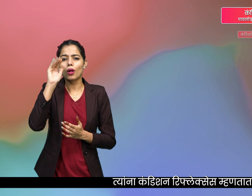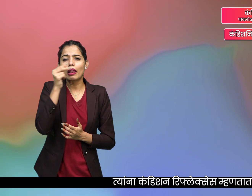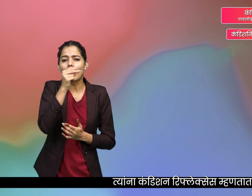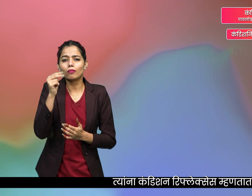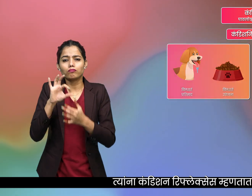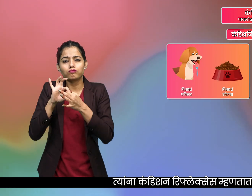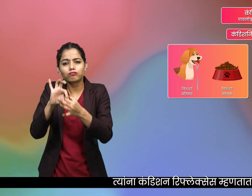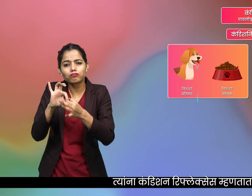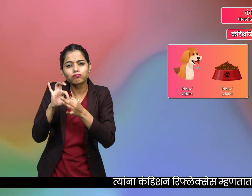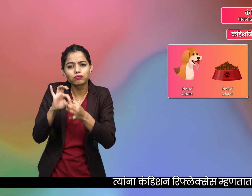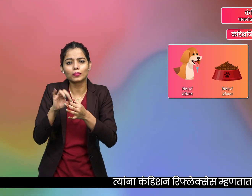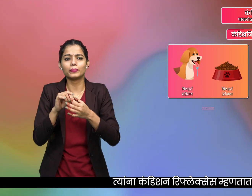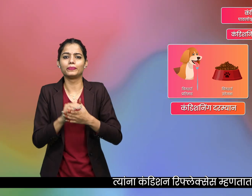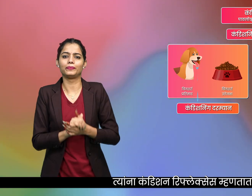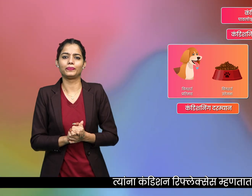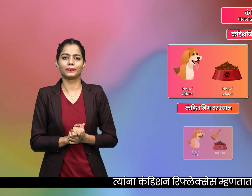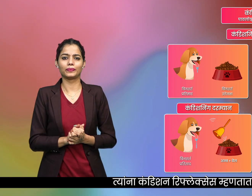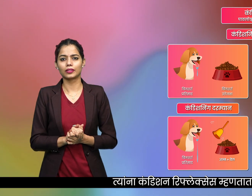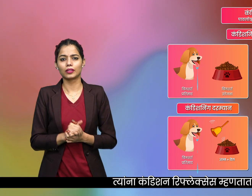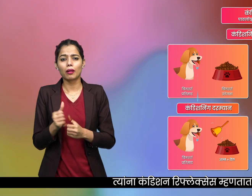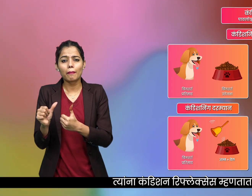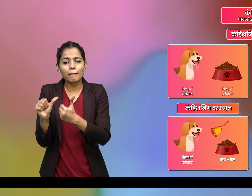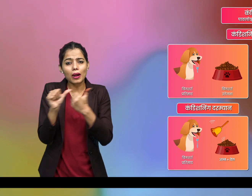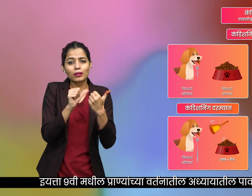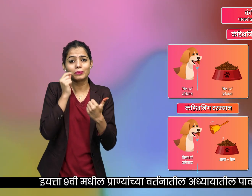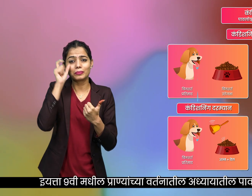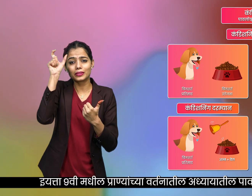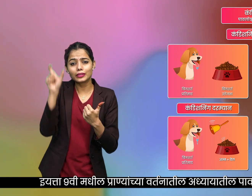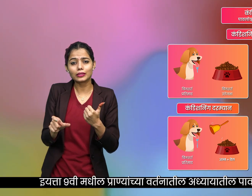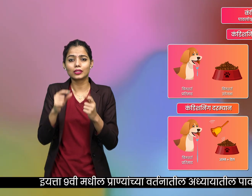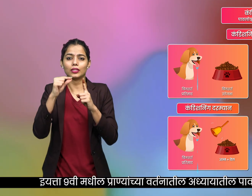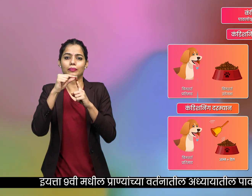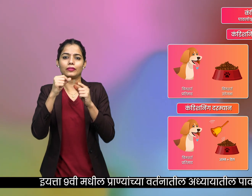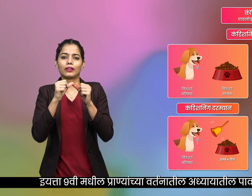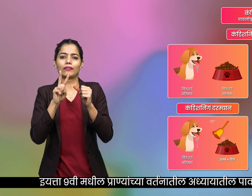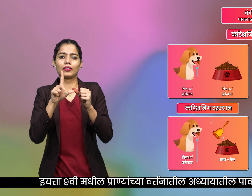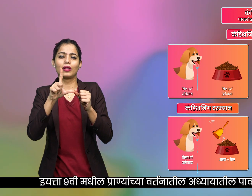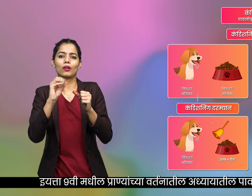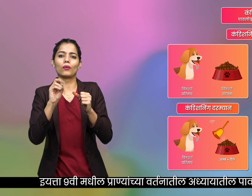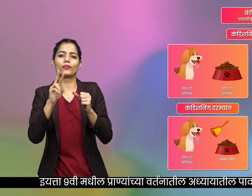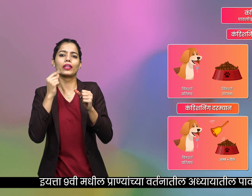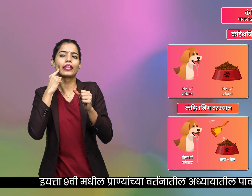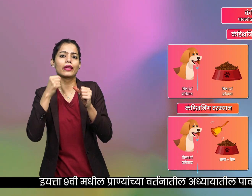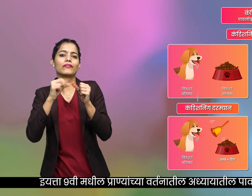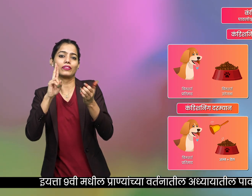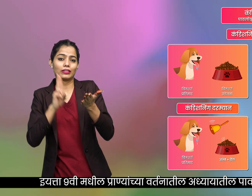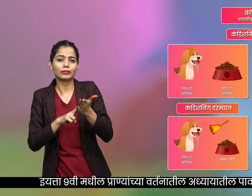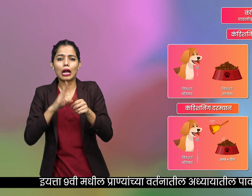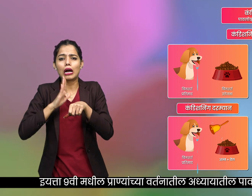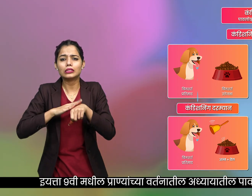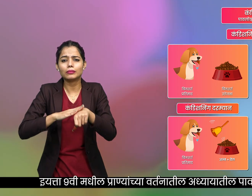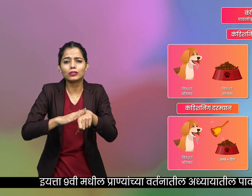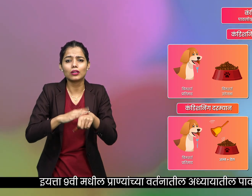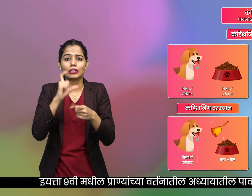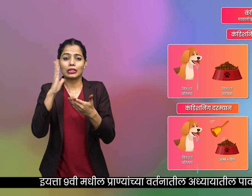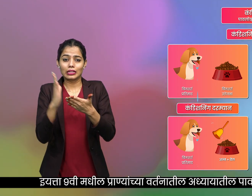त्यांना कंडिशन रिफ्लेक्सेस म्हणतात. इयत्ता 9वी मधील प्राण्यांच्या वर्तनातील अध्यायातील पावलोव्ह